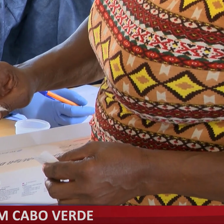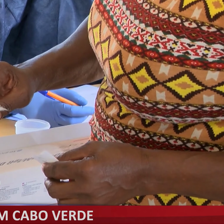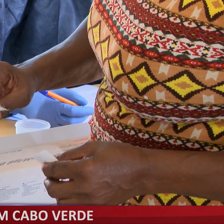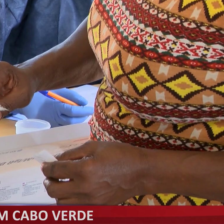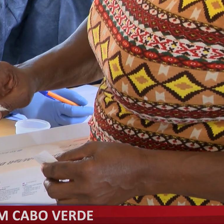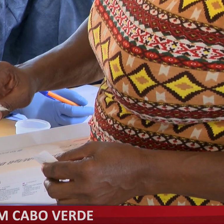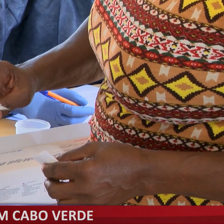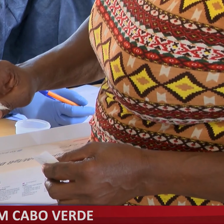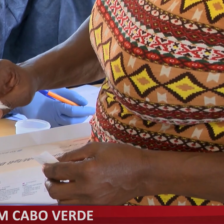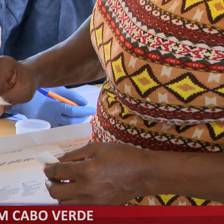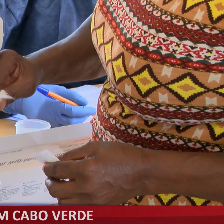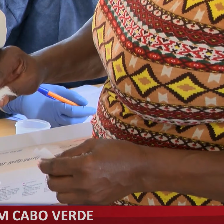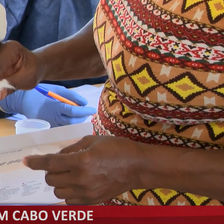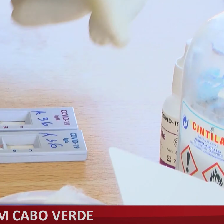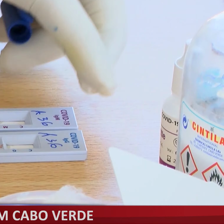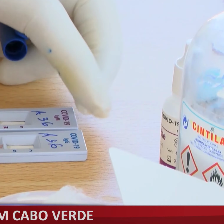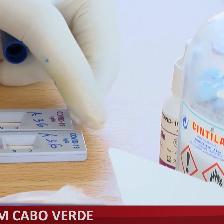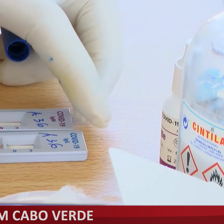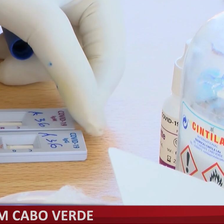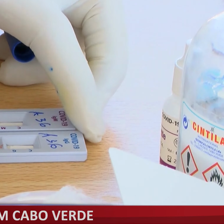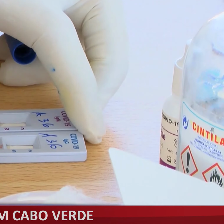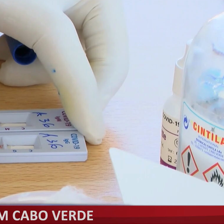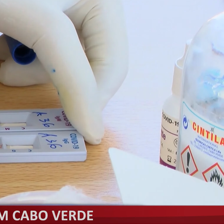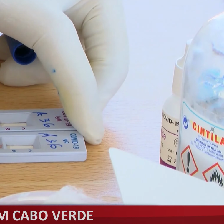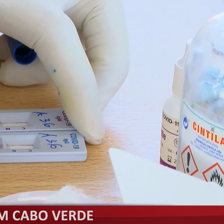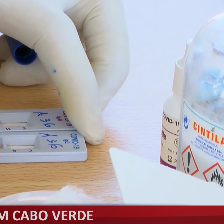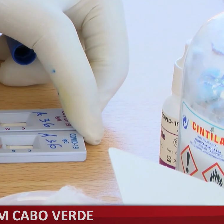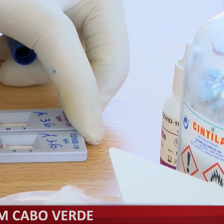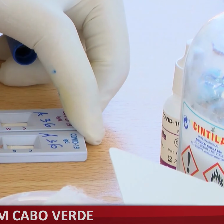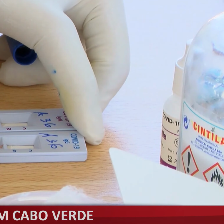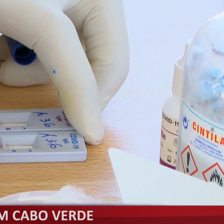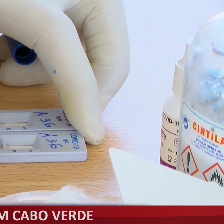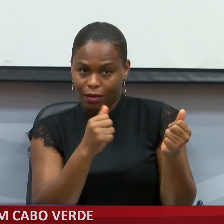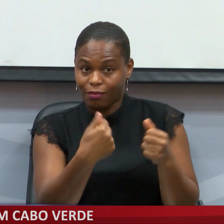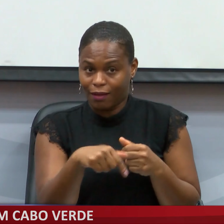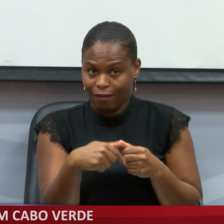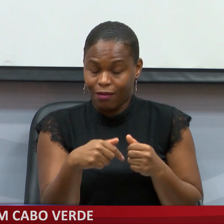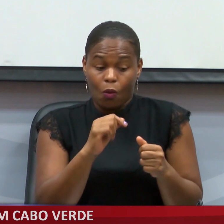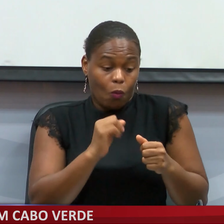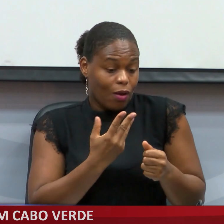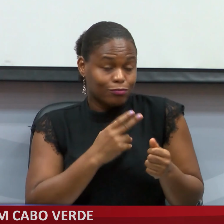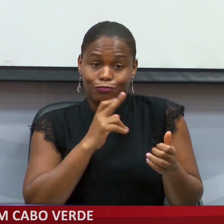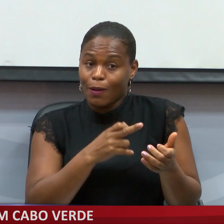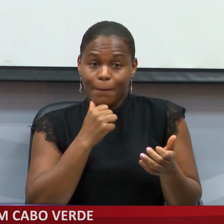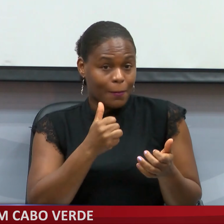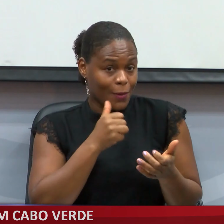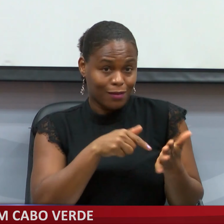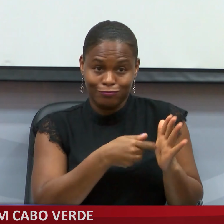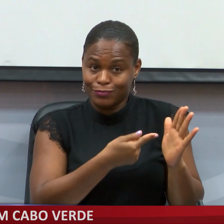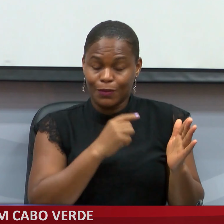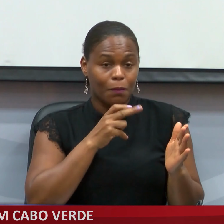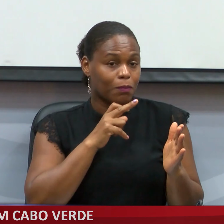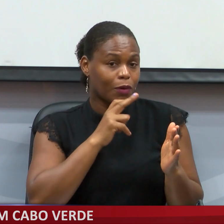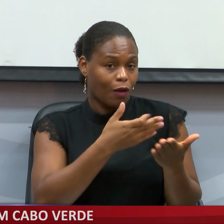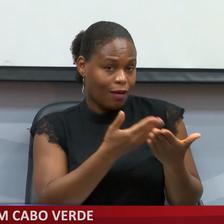que devem aguardar o resultado em casa como forma de evitar contactos. Enquanto não tiverem o resultado, deverão